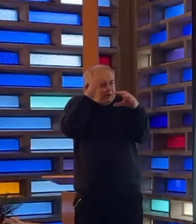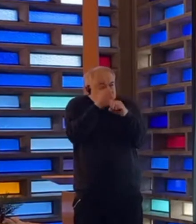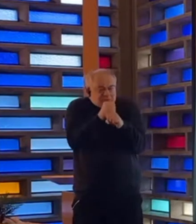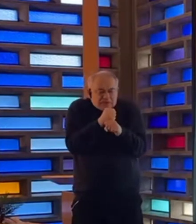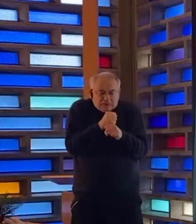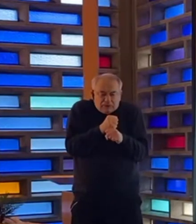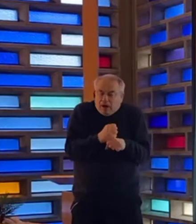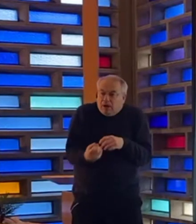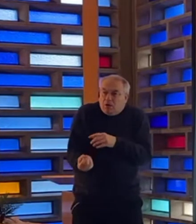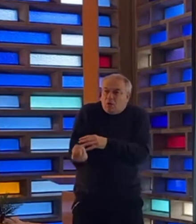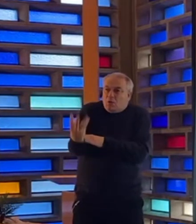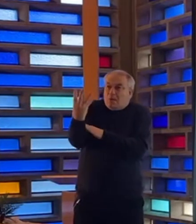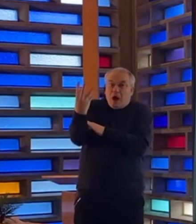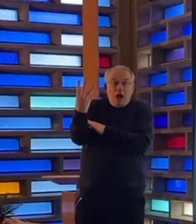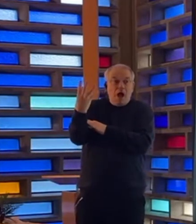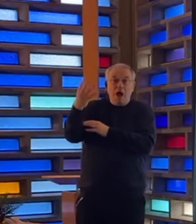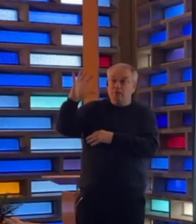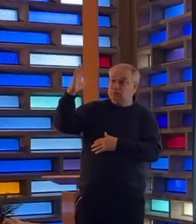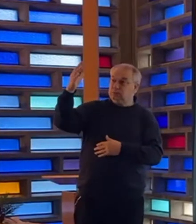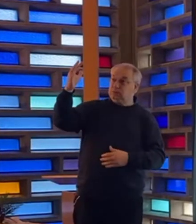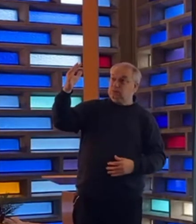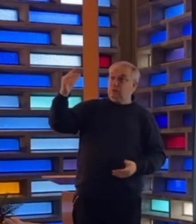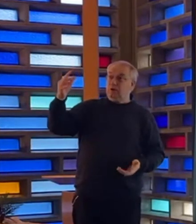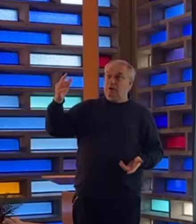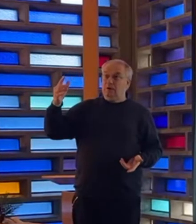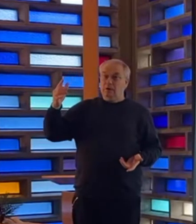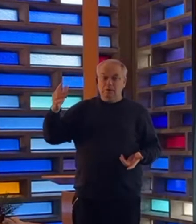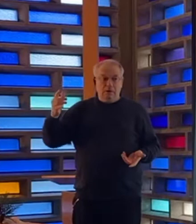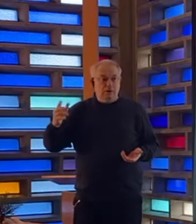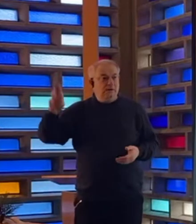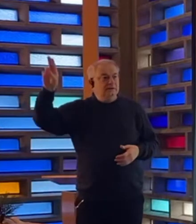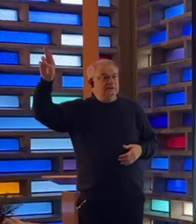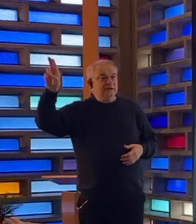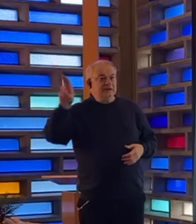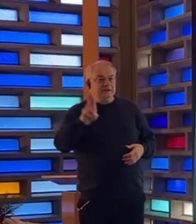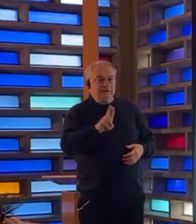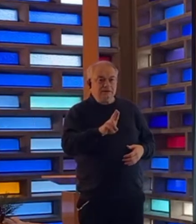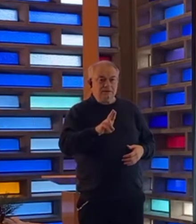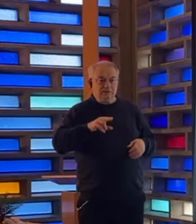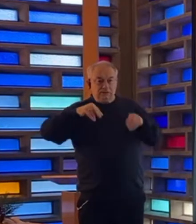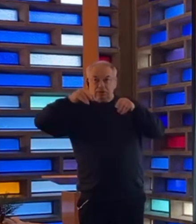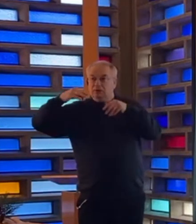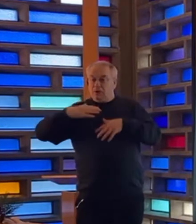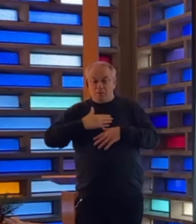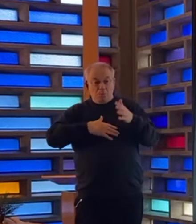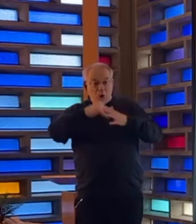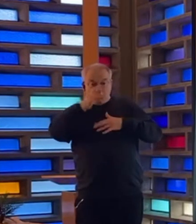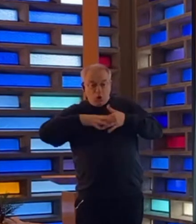une lumière se met à briller. Seigneur, tu les inondes de bonheur. Tu